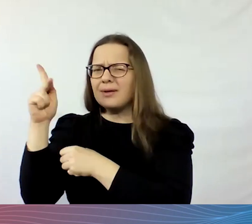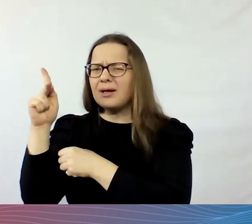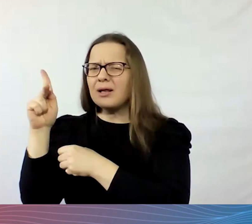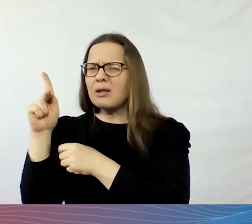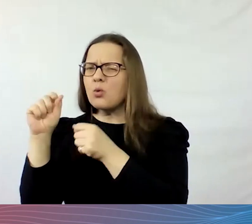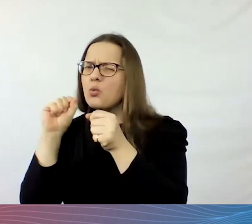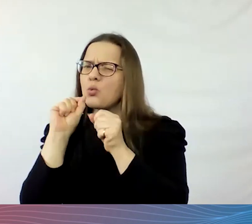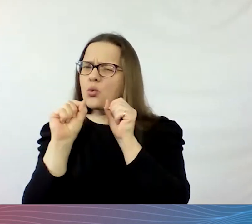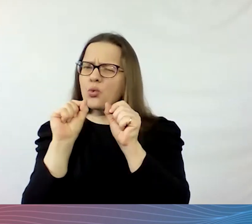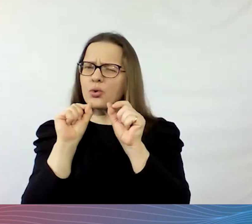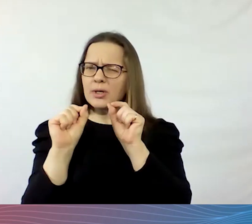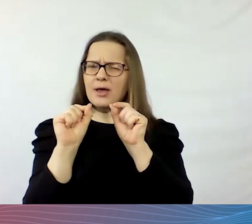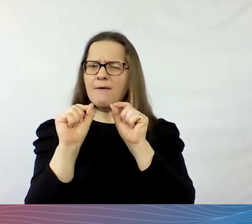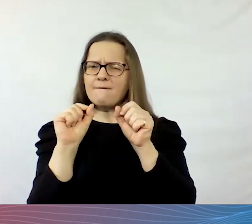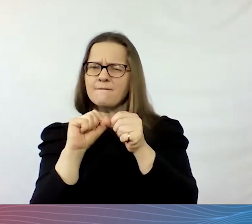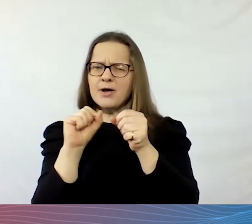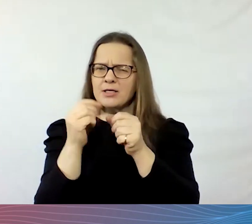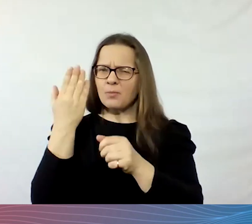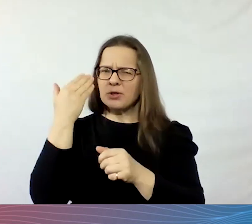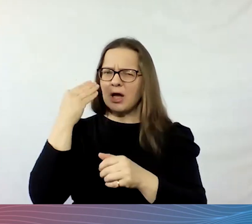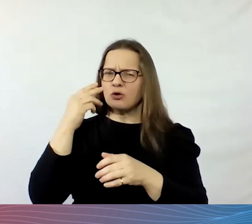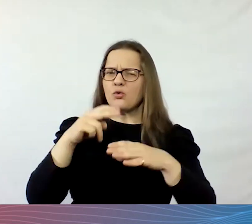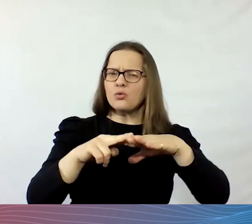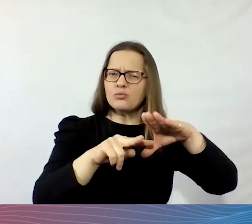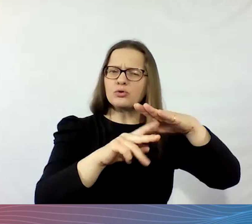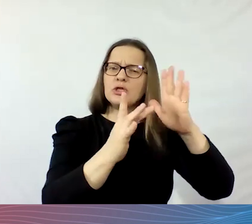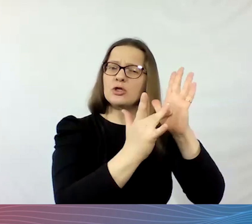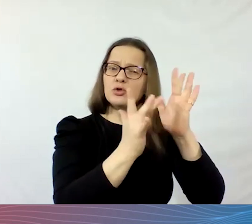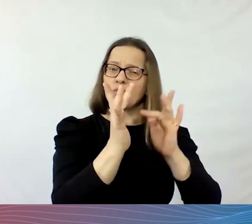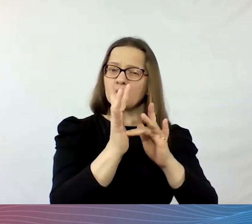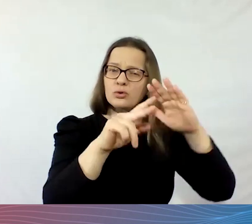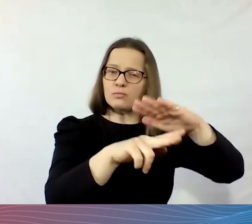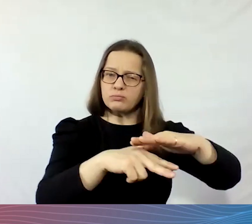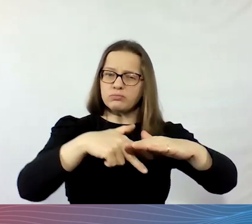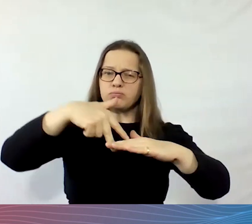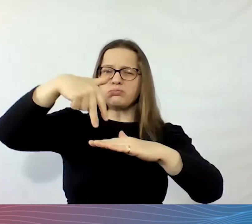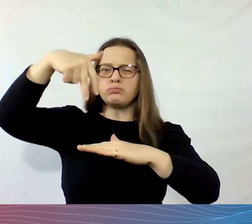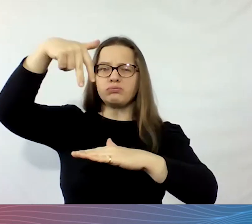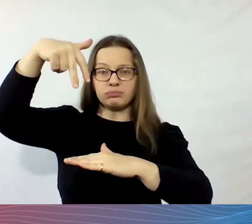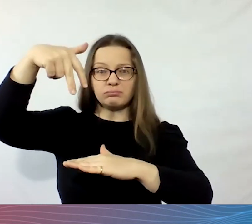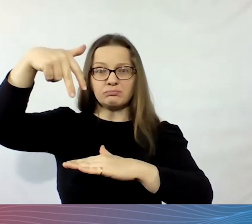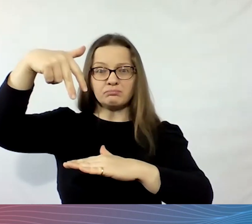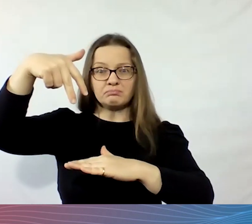é possível ele com esse poder, irmão, resolver o problema da unidade entre nós?